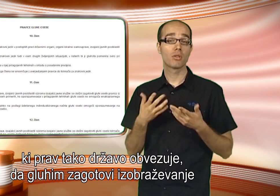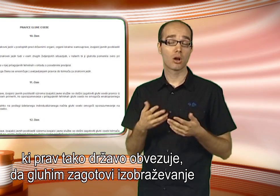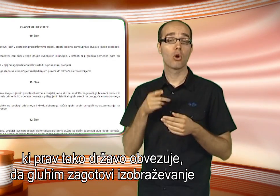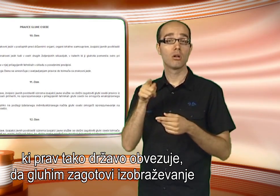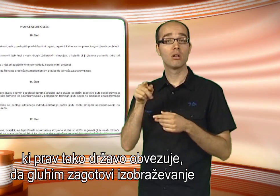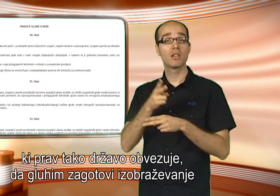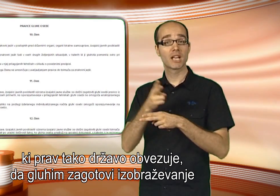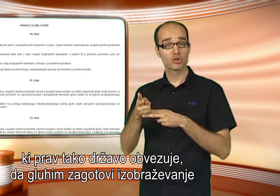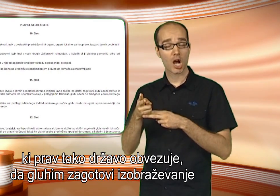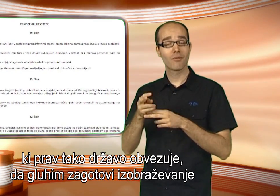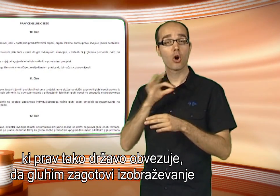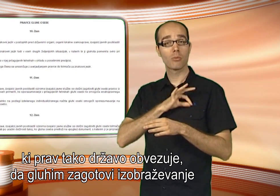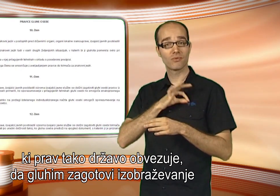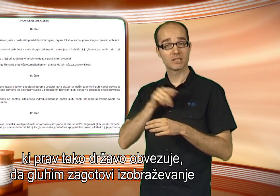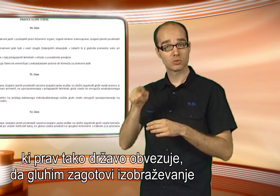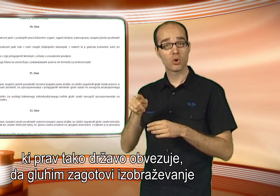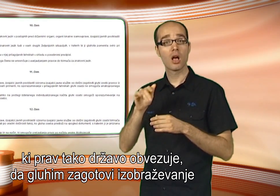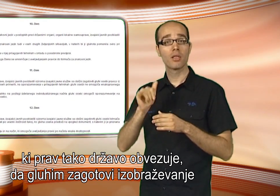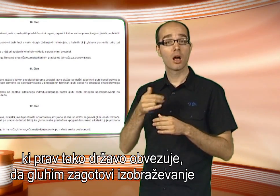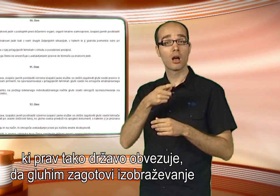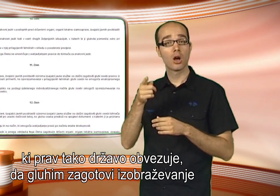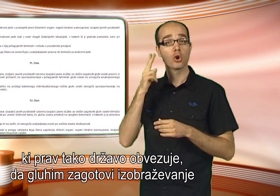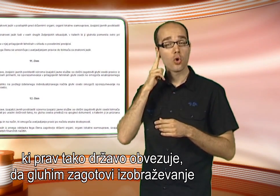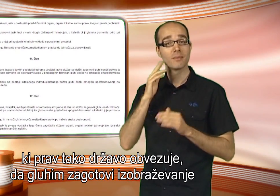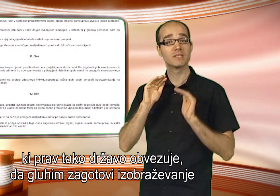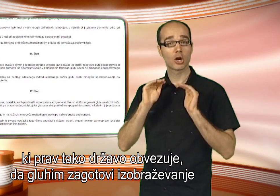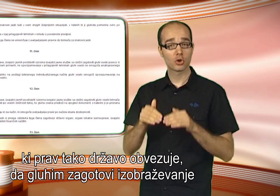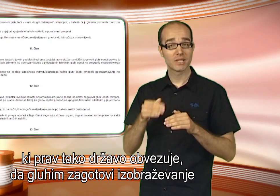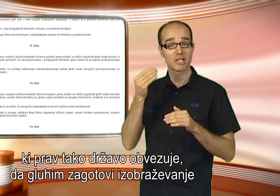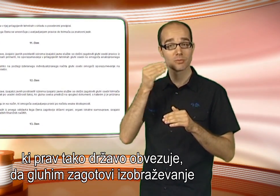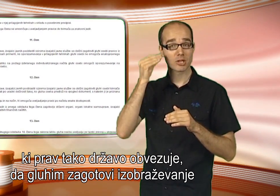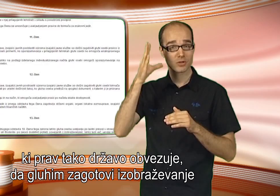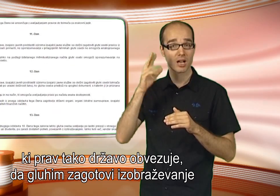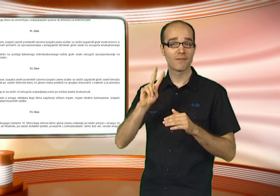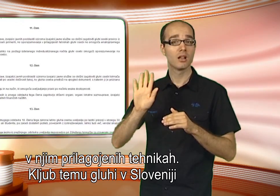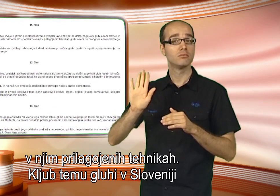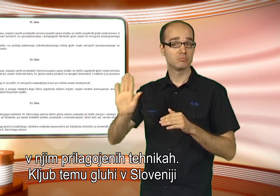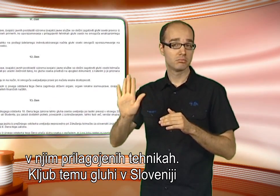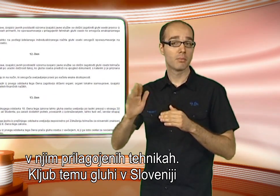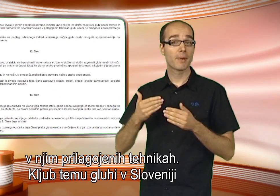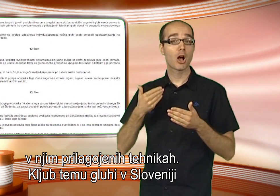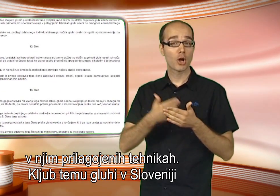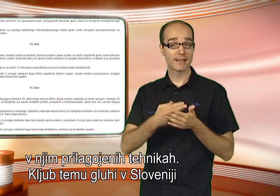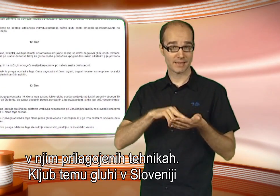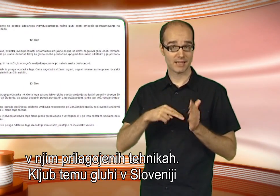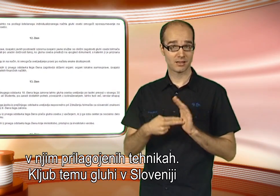ki prav tako državo obvezuje, da gluhim zagotovi izobraževanje v njim prilagojenih tehnikah.